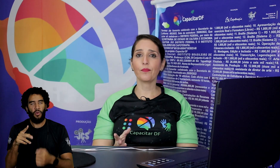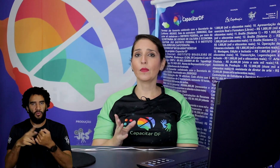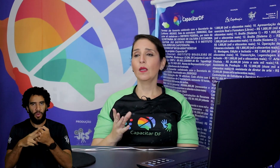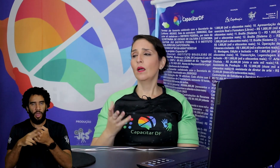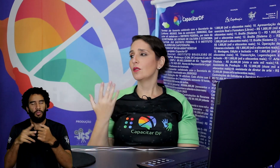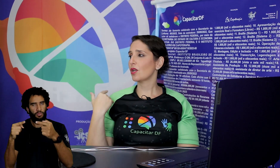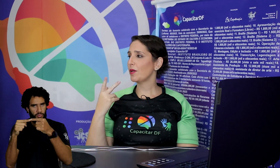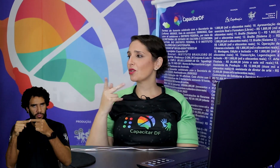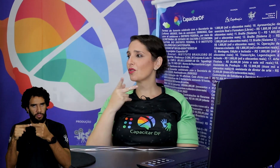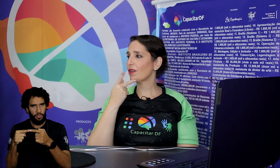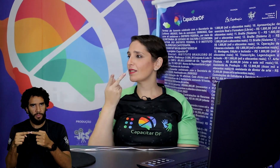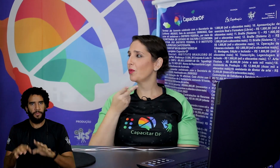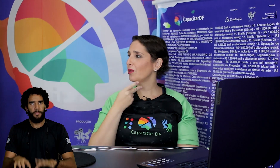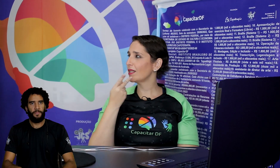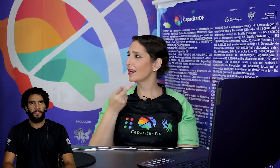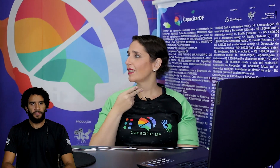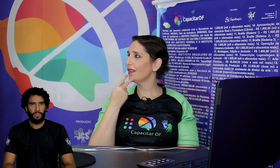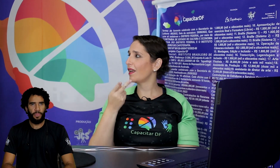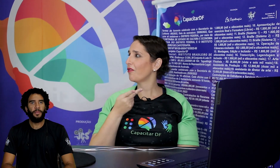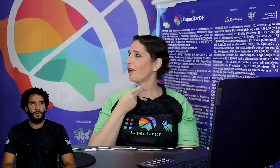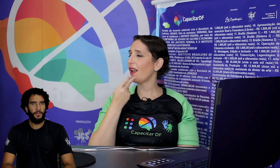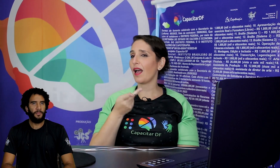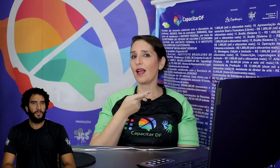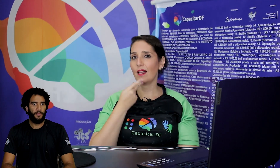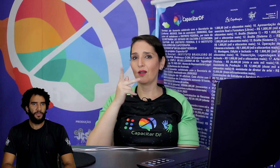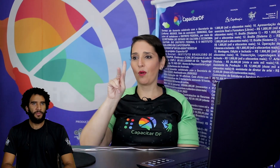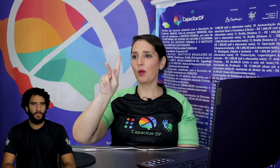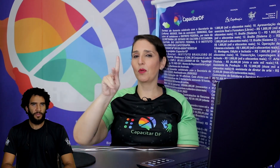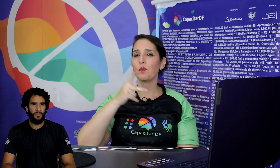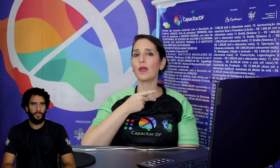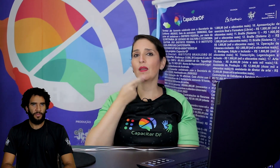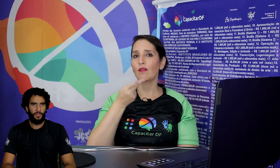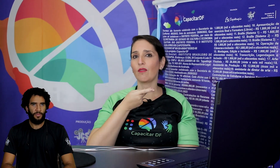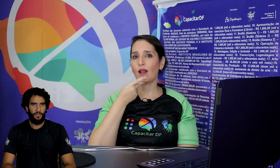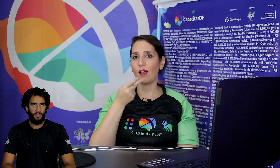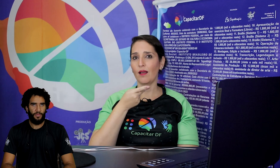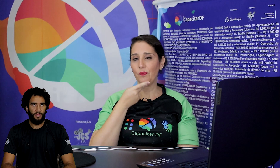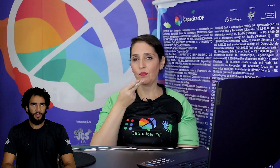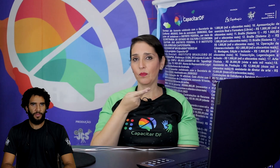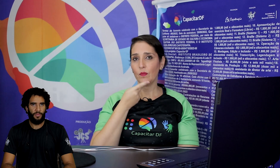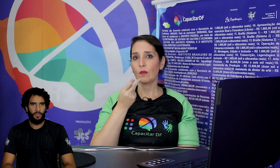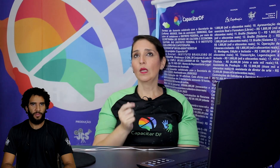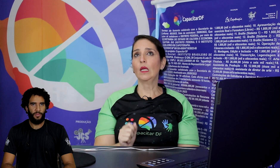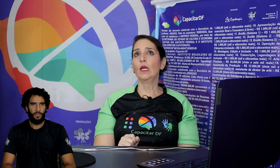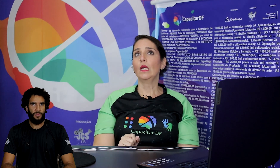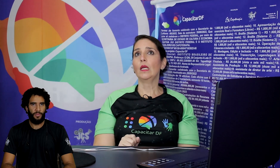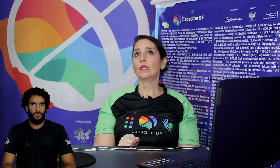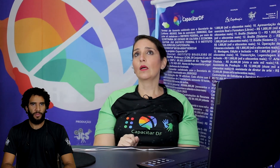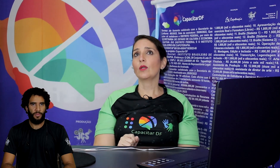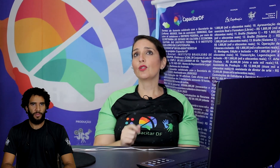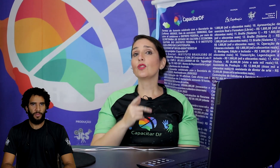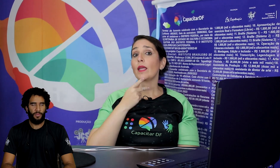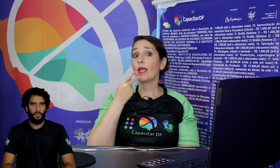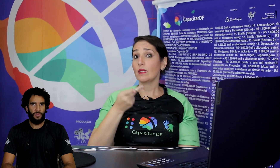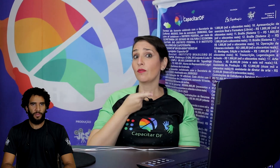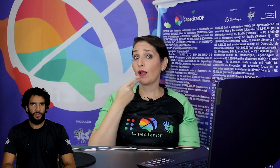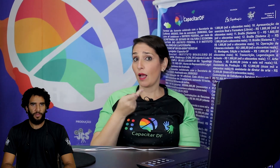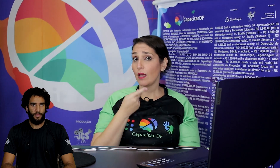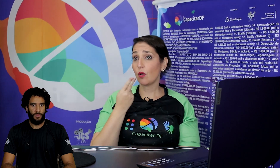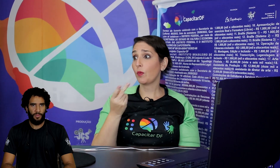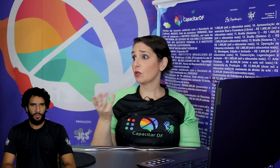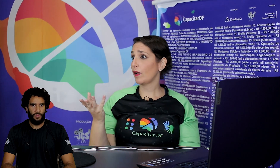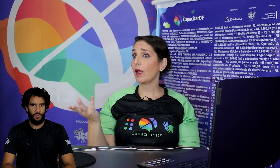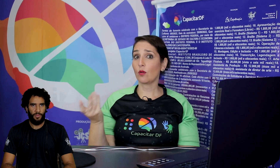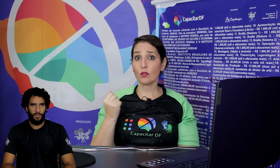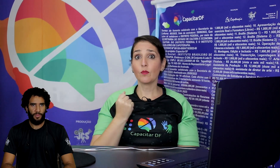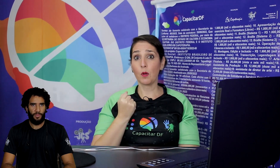Falar. Antigamente a gente fazia muito esse aqui, né? Falar. Com a mão em P, falar. Então, a gente tem esse falar,